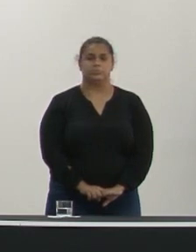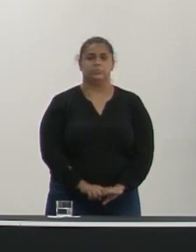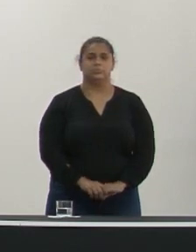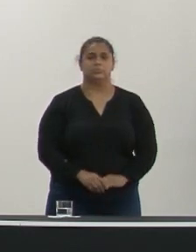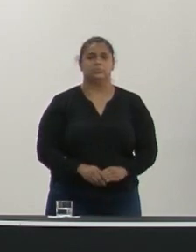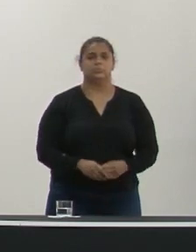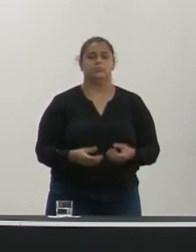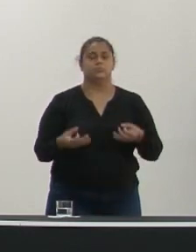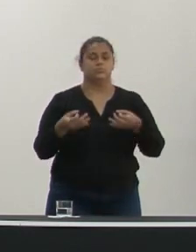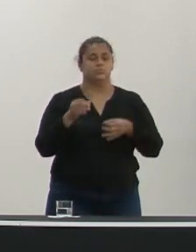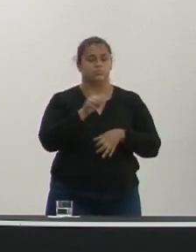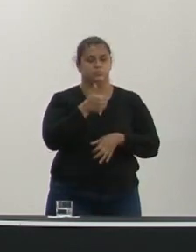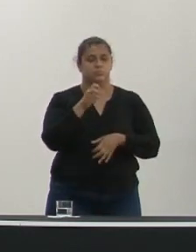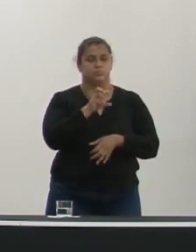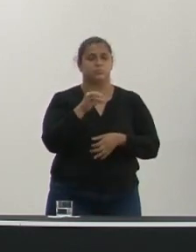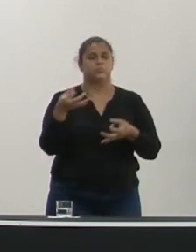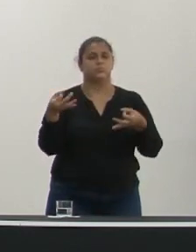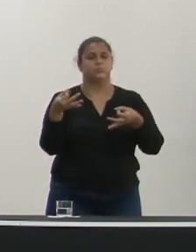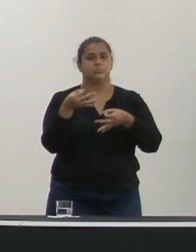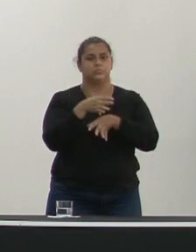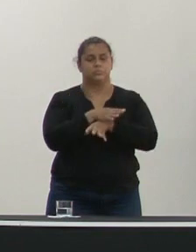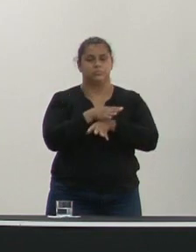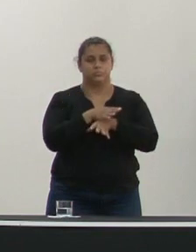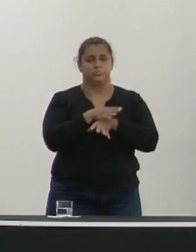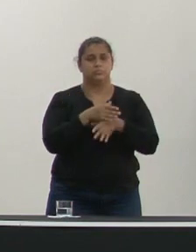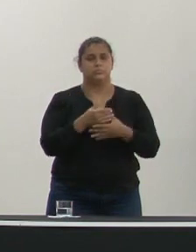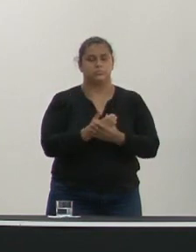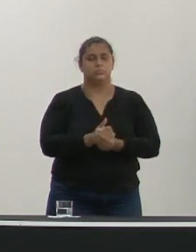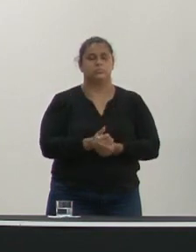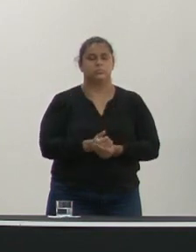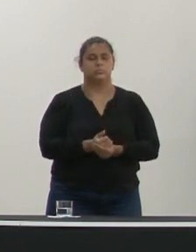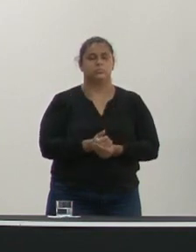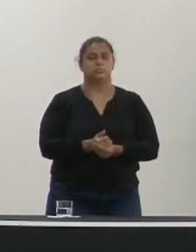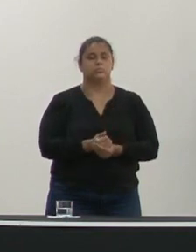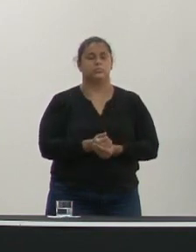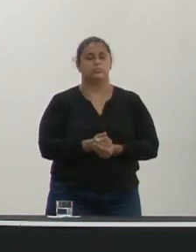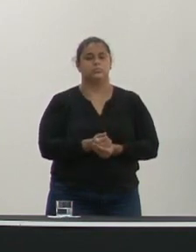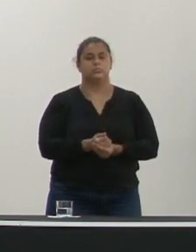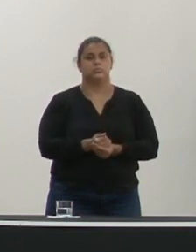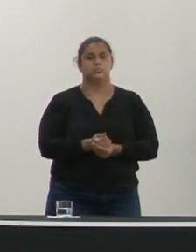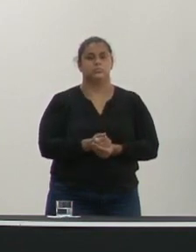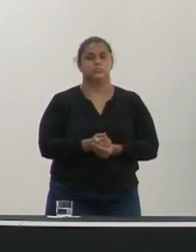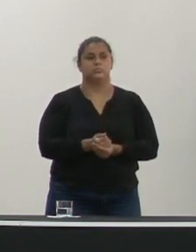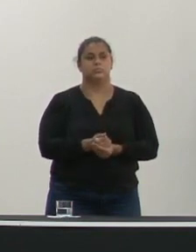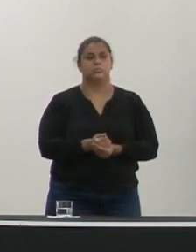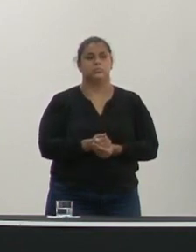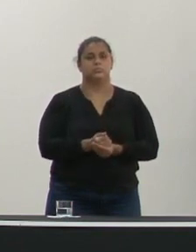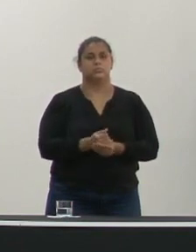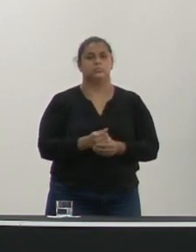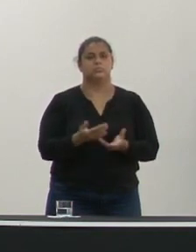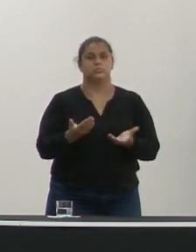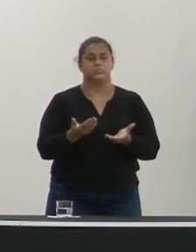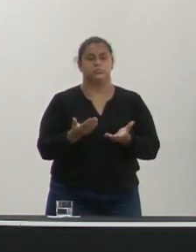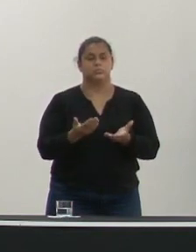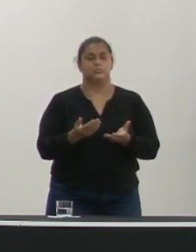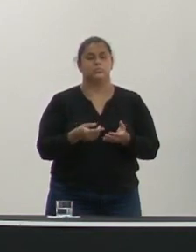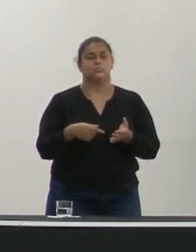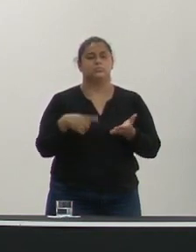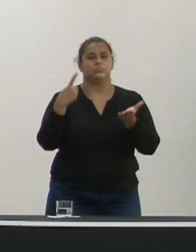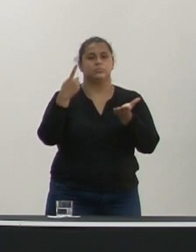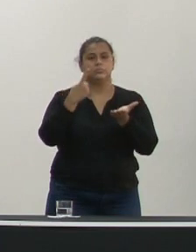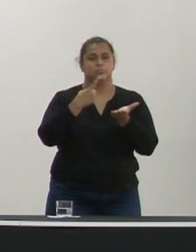Bom, retornamos. Se passaram os 15 minutos estabelecidos e estamos aqui no momento registrando a